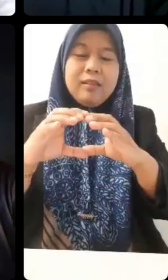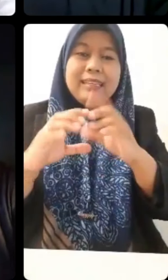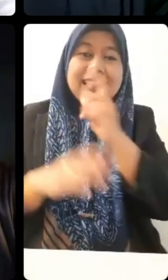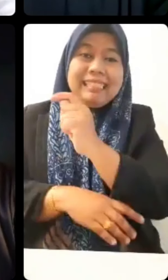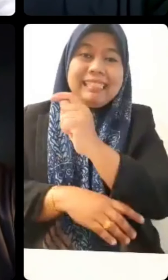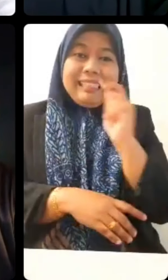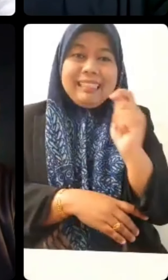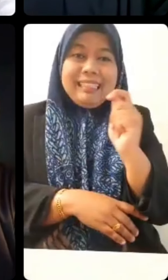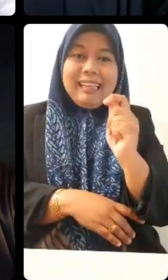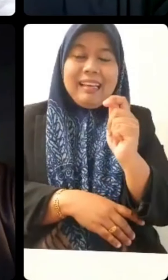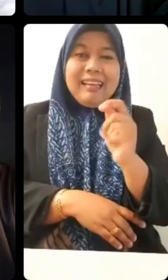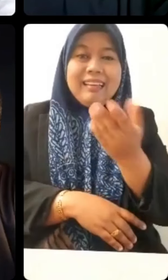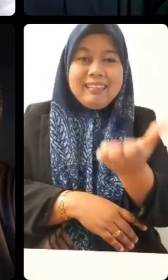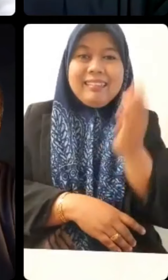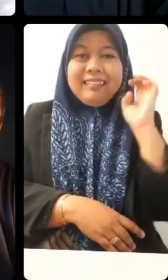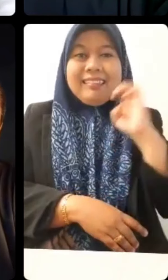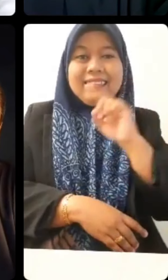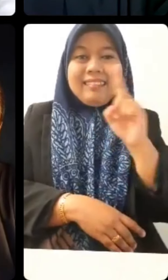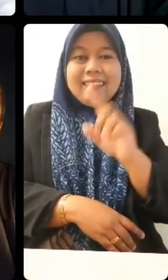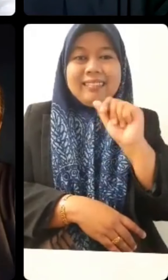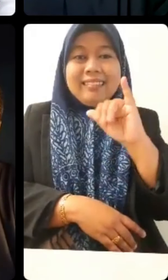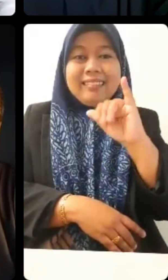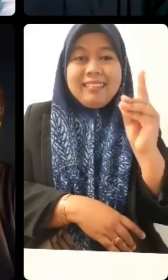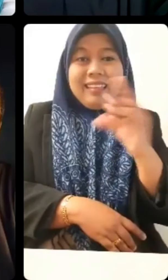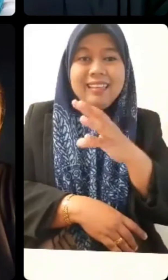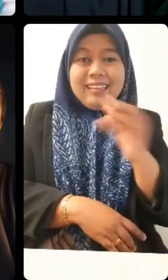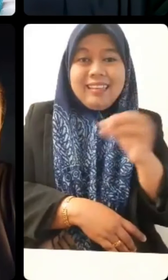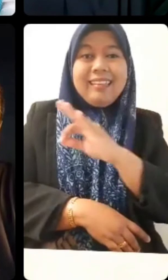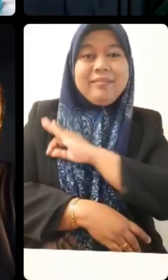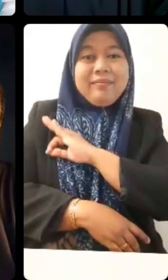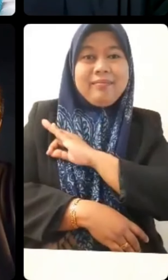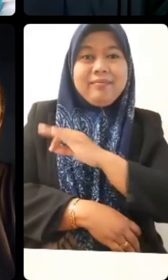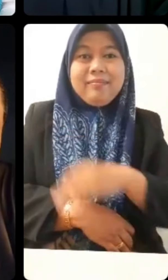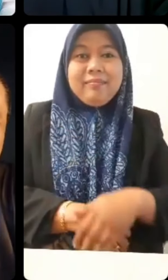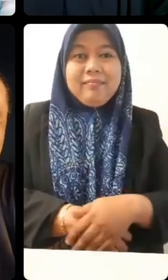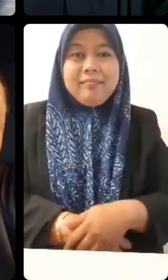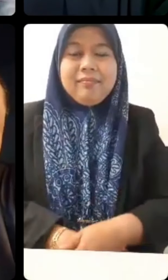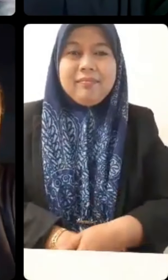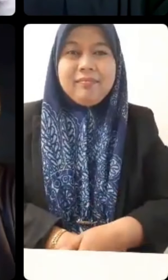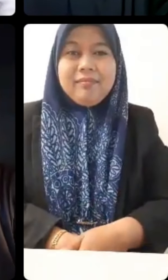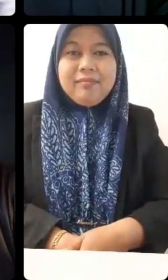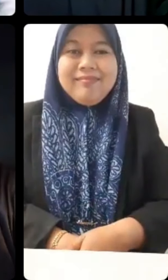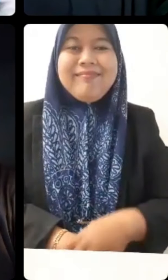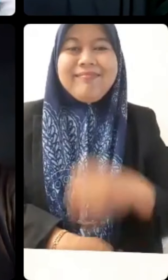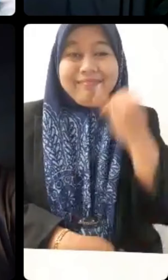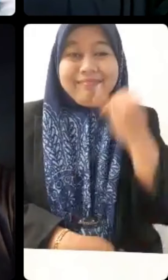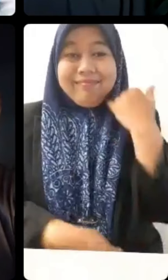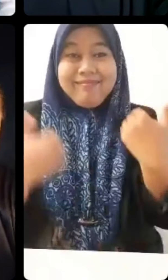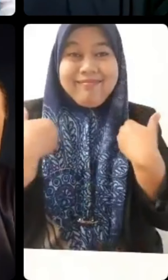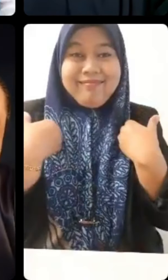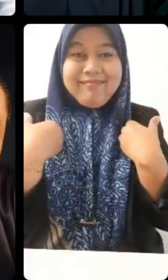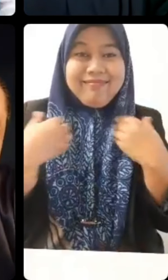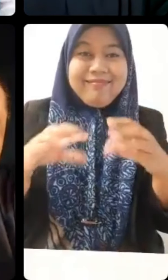Zahid. Jadi Puan Azlina pun kadang-kadang dia buat juga. Puan Azlina pun ada akaun